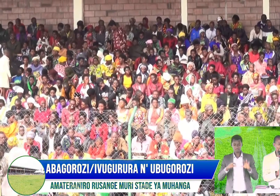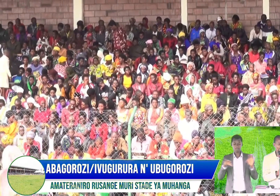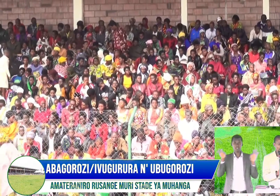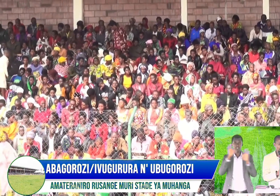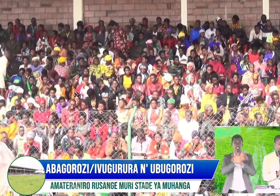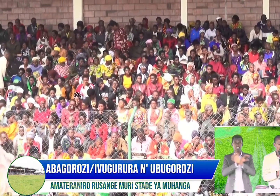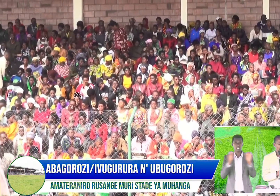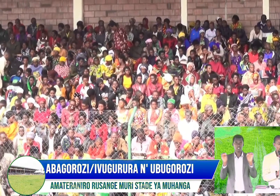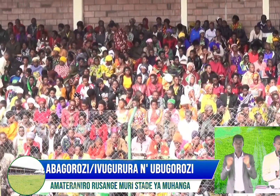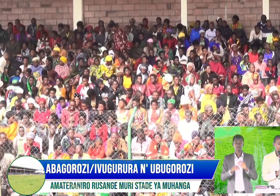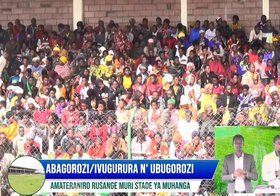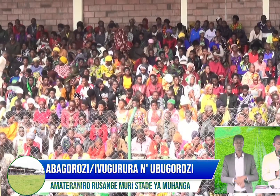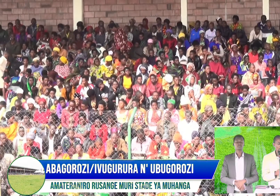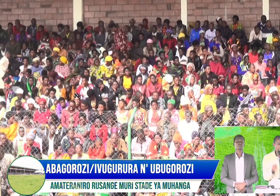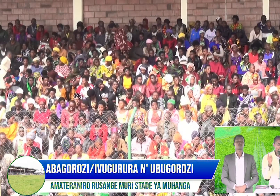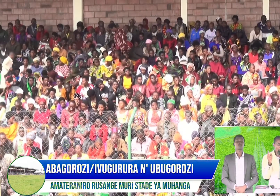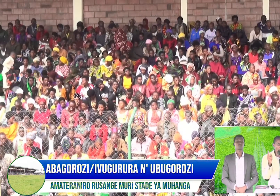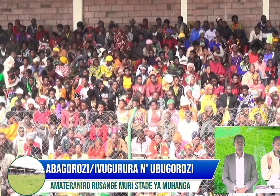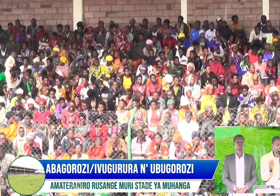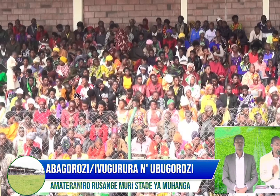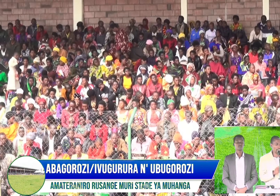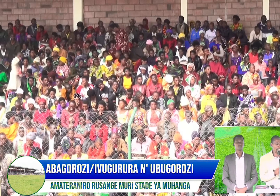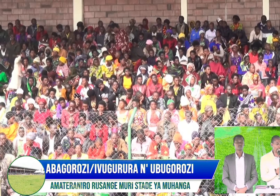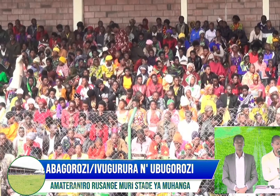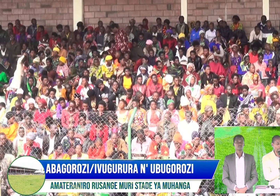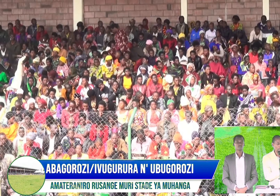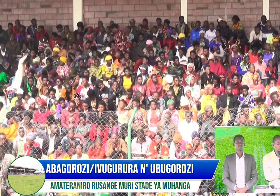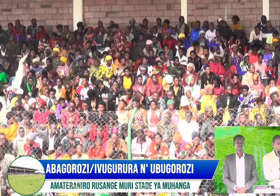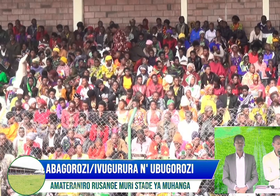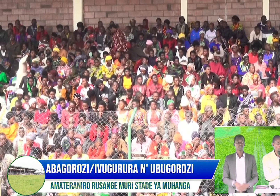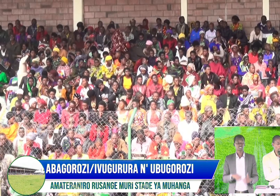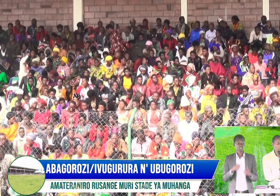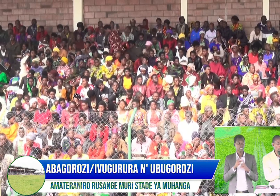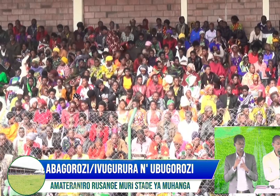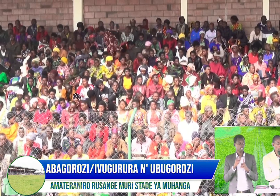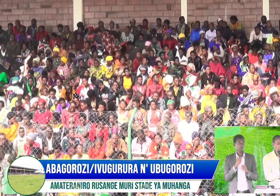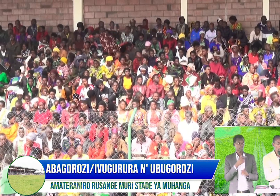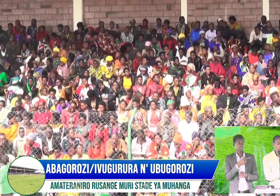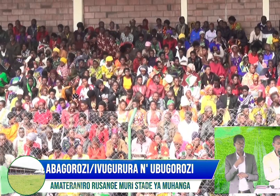Harakomeje ati, iri jambo riraremereye.